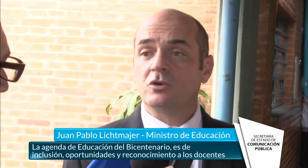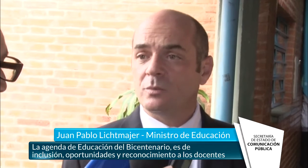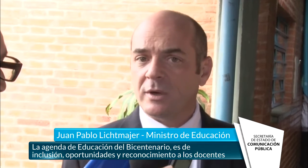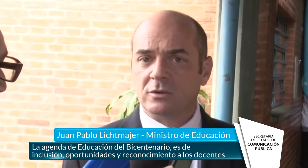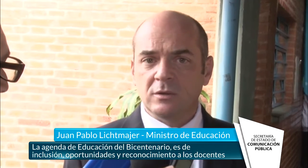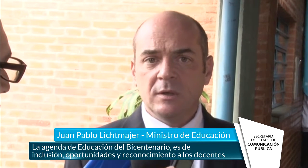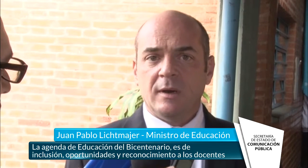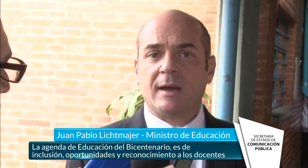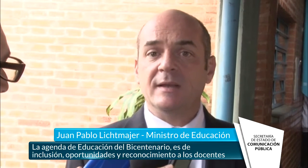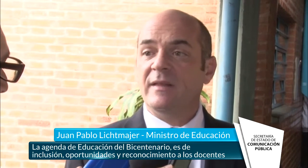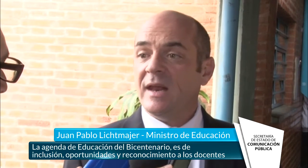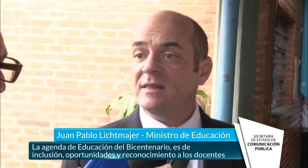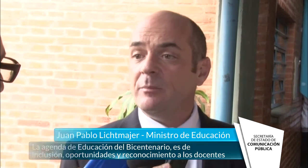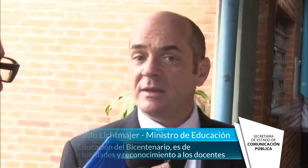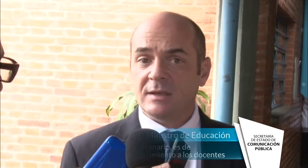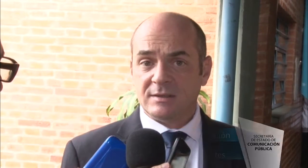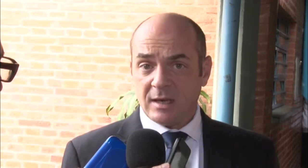supuesto la agenda de la independencia.